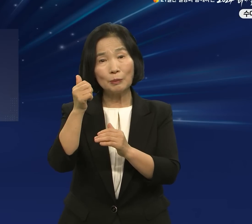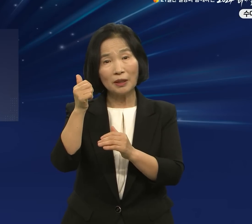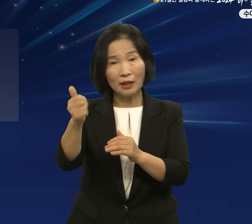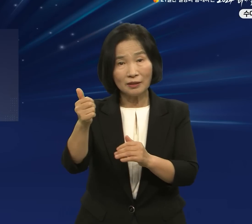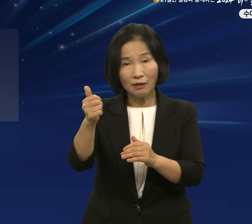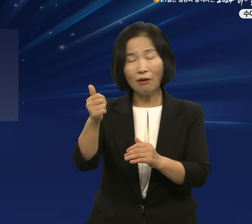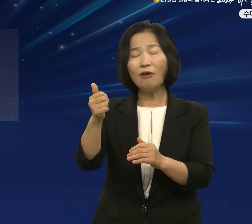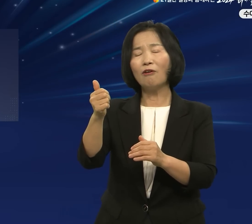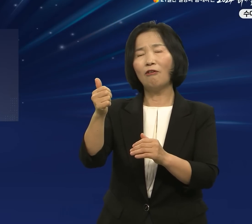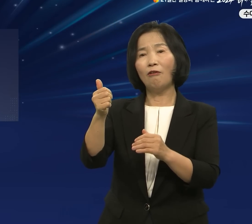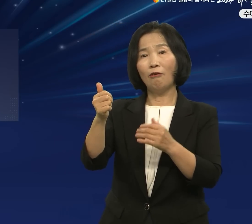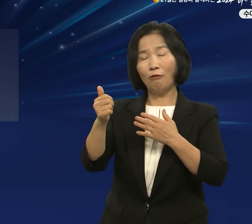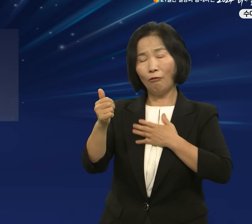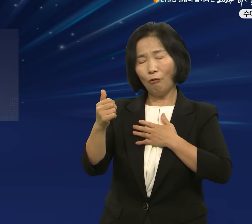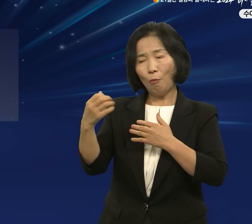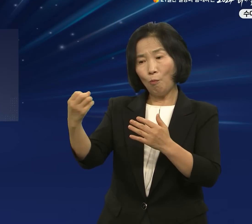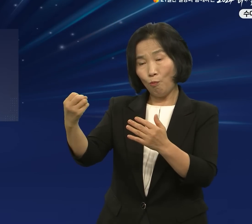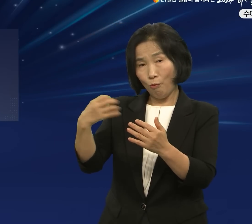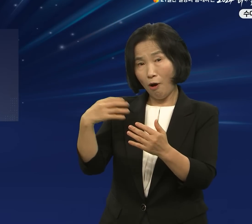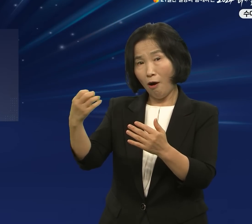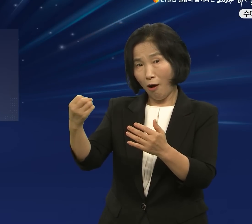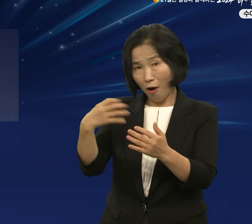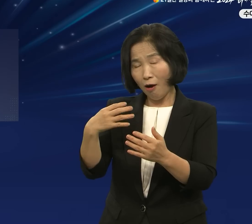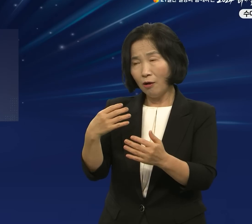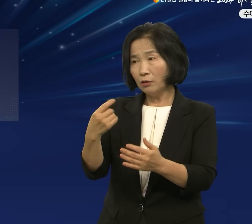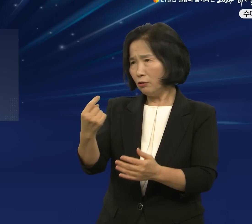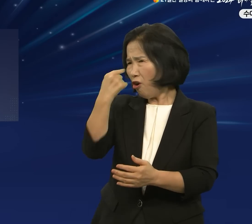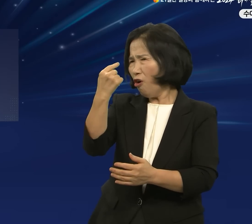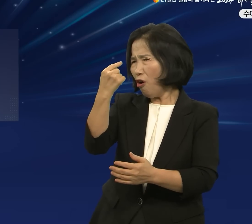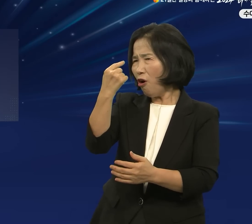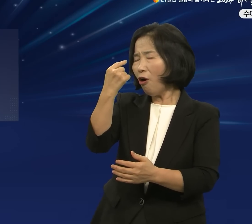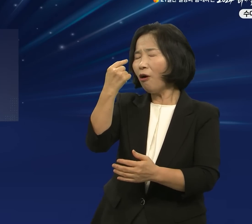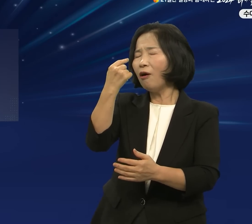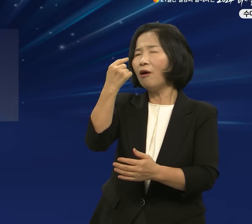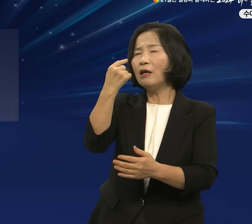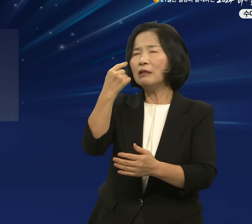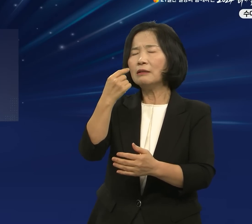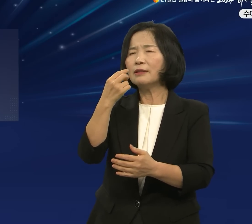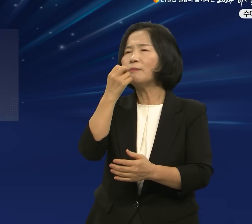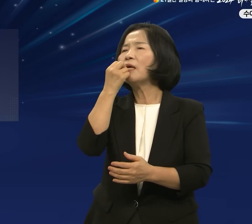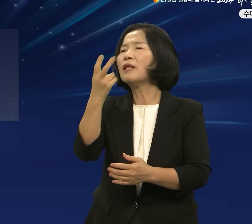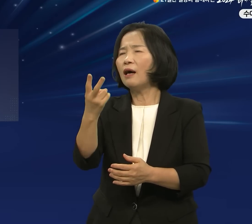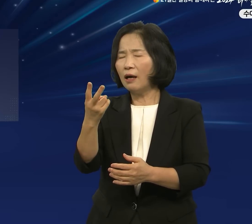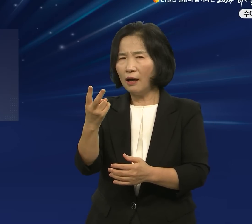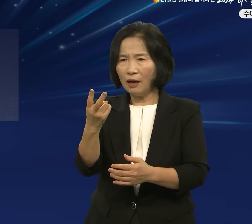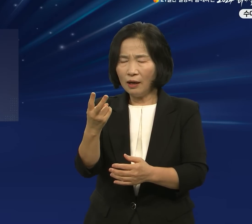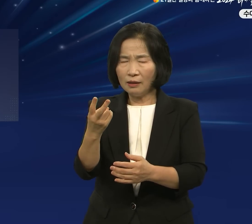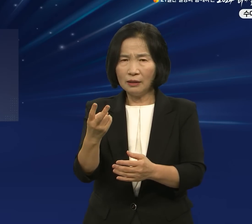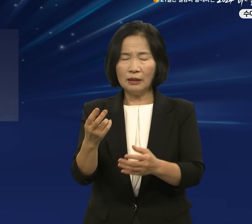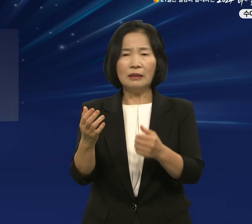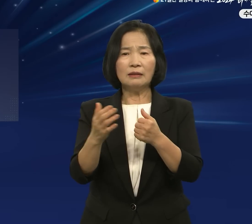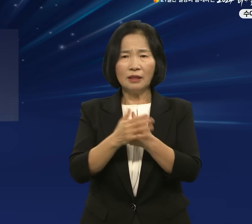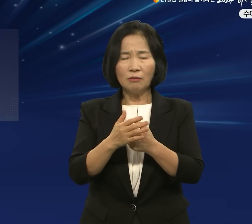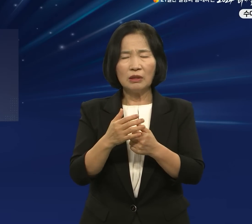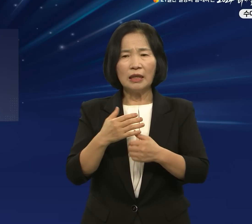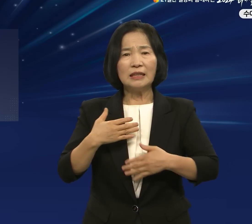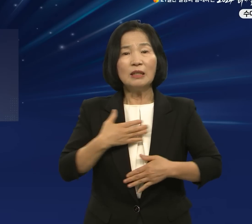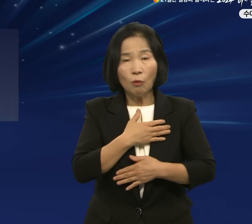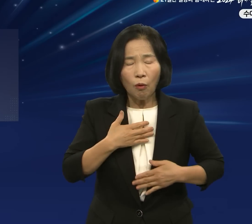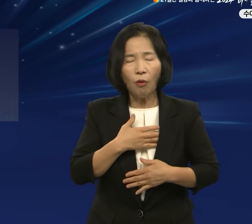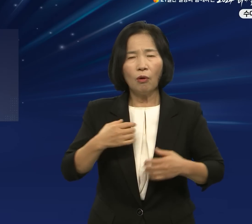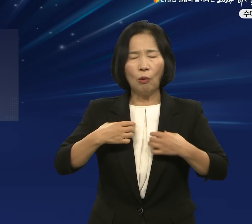너 냄새 나니까 씻고 오거라. 냄새 나니까 옷 좀 갈아입고 오지.